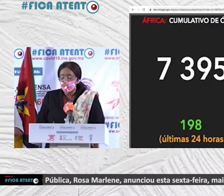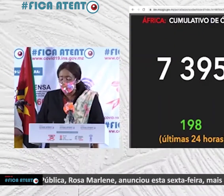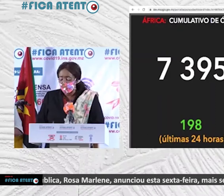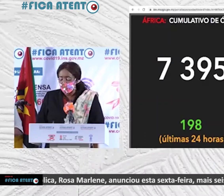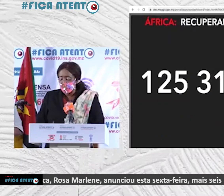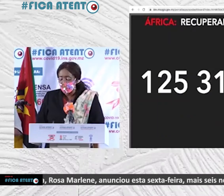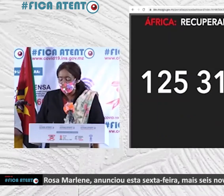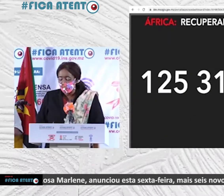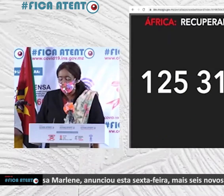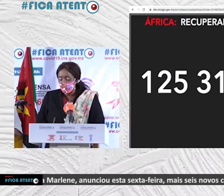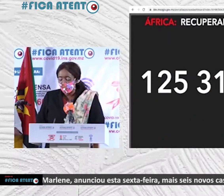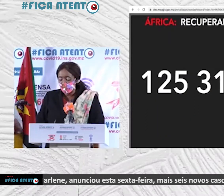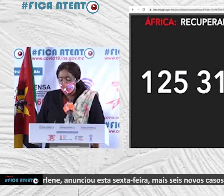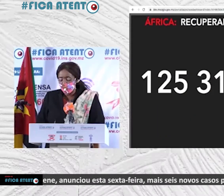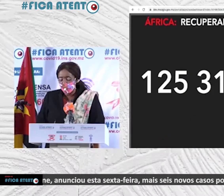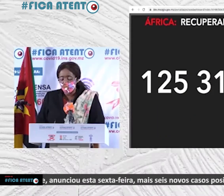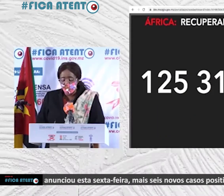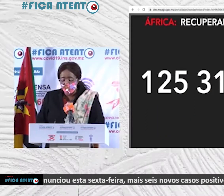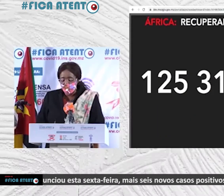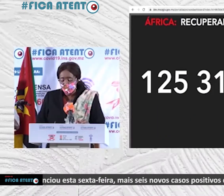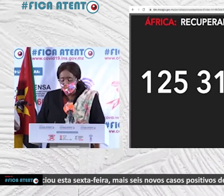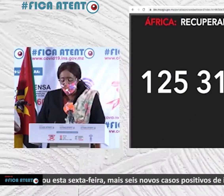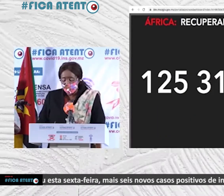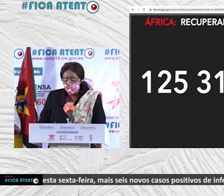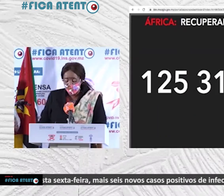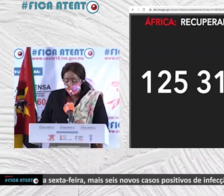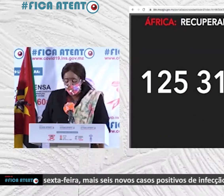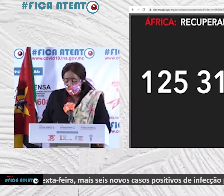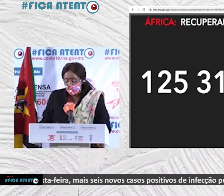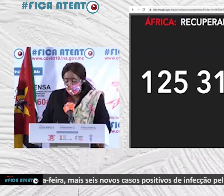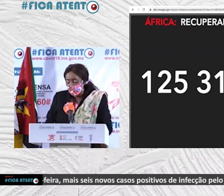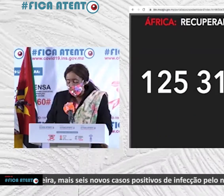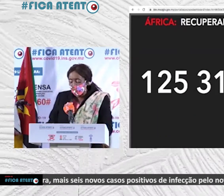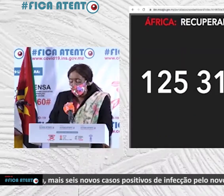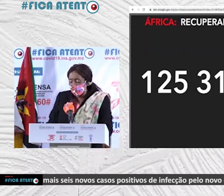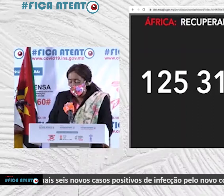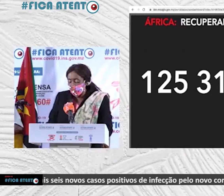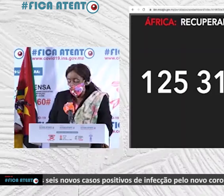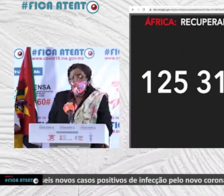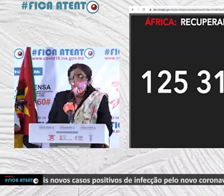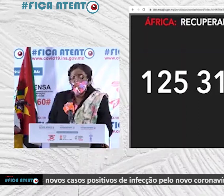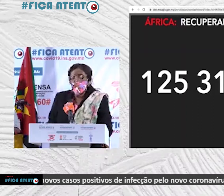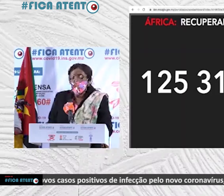125.316 pessoas que já estão completamente recuperadas, das quais